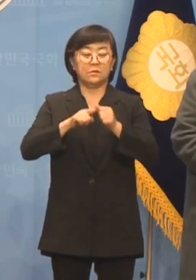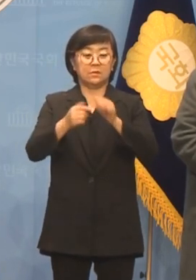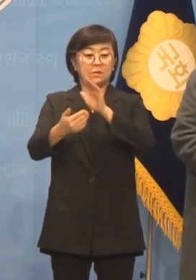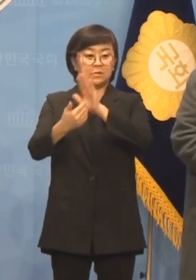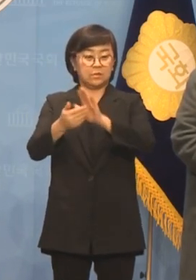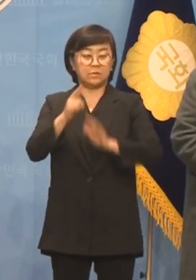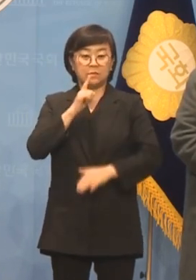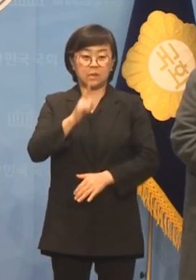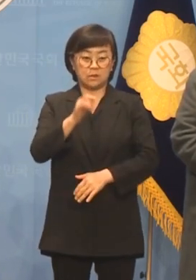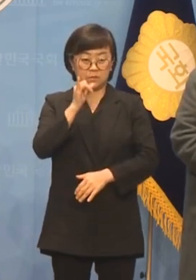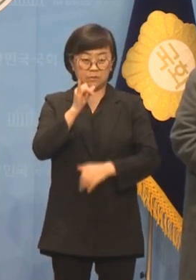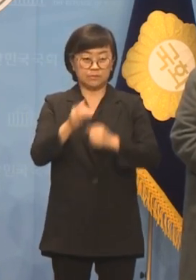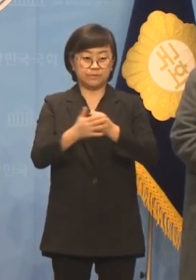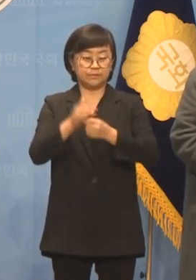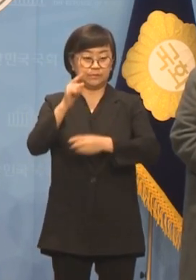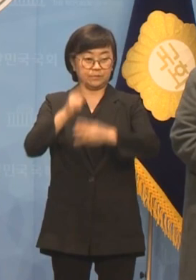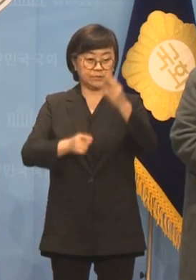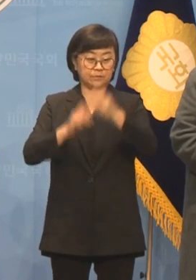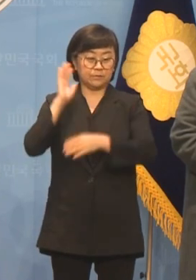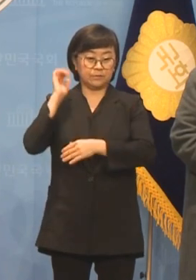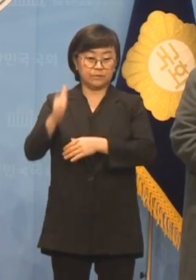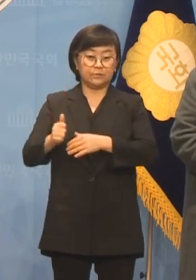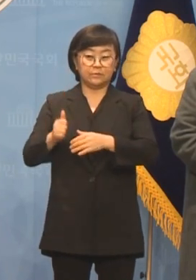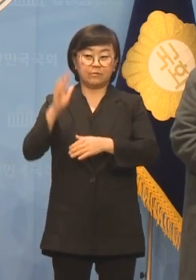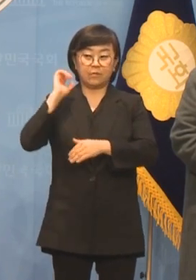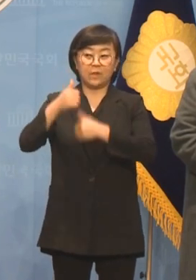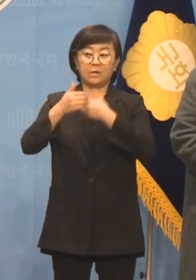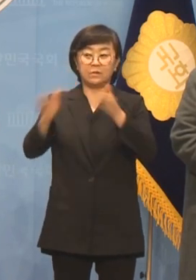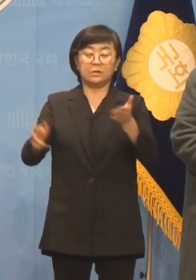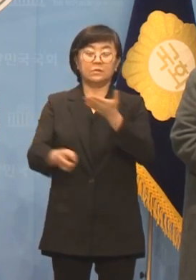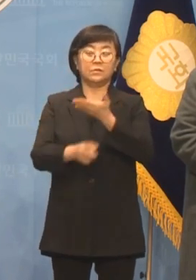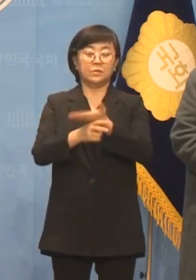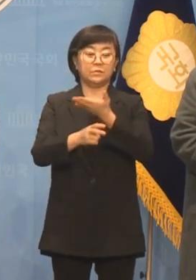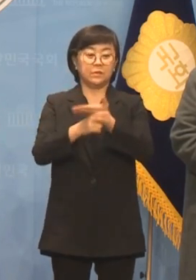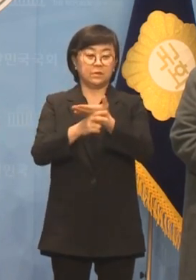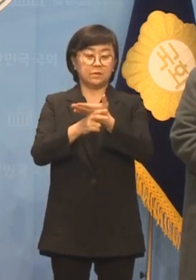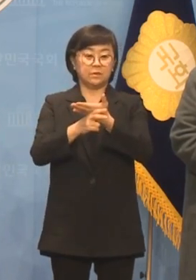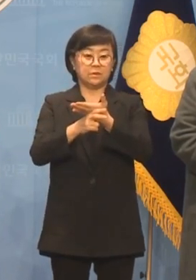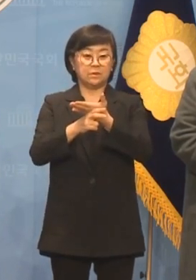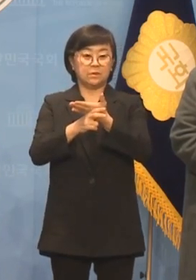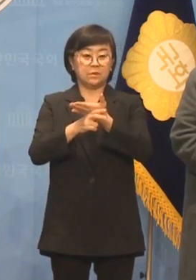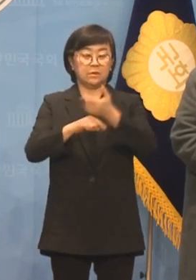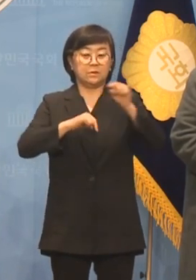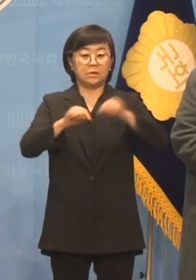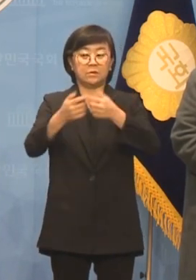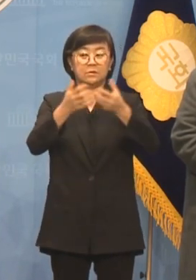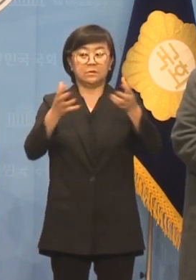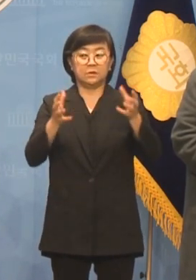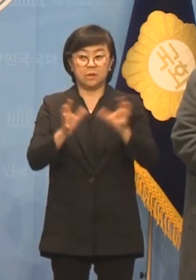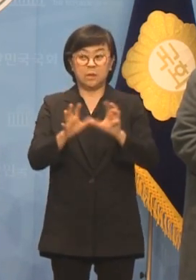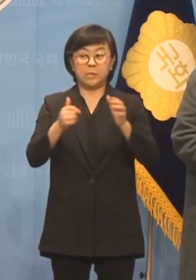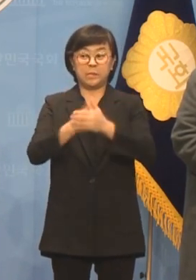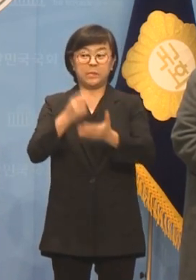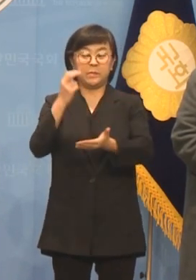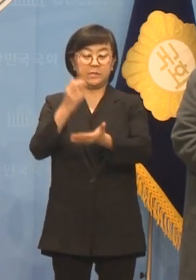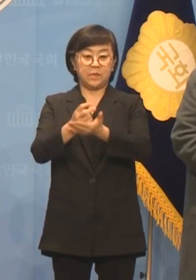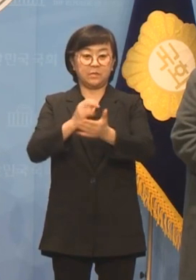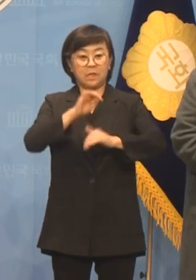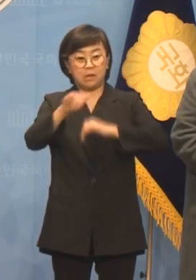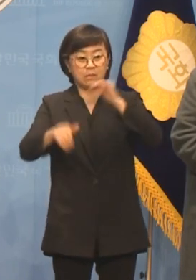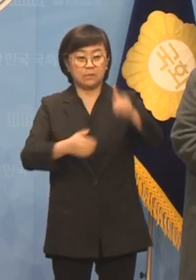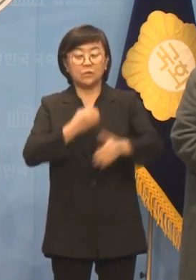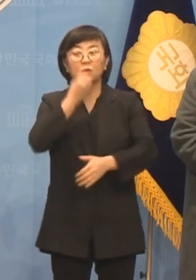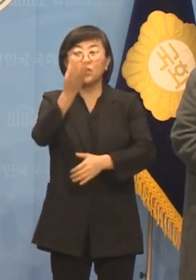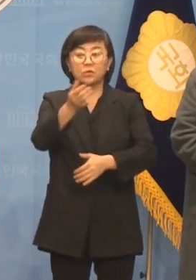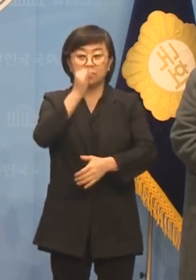거부했다라고 말함으로써 윤석열 대통령과 대통령실이 불법적으로 정당법을 위반하고 직권남용해서 당무에 개입한 것을 폭로한